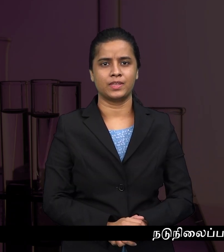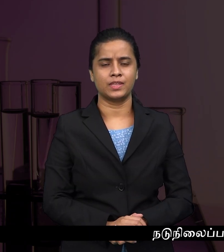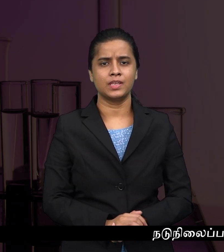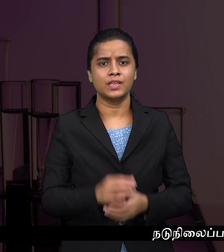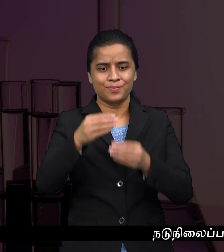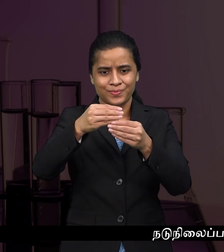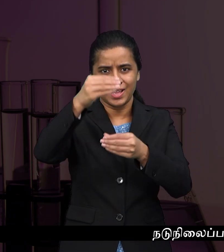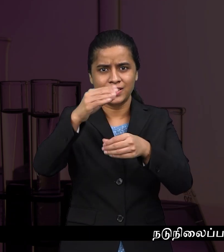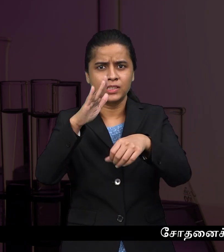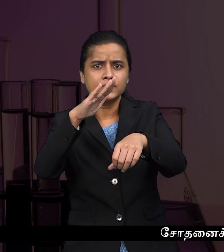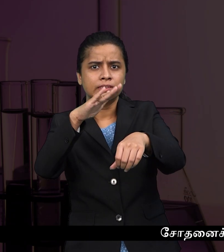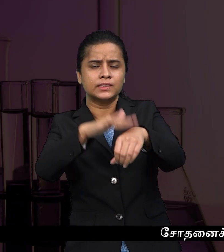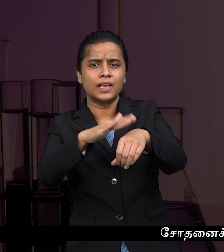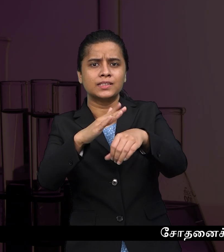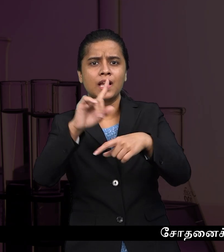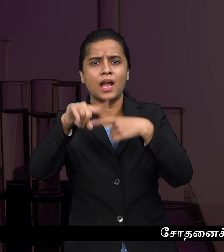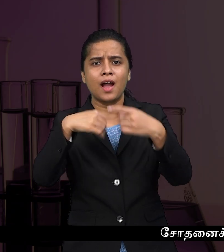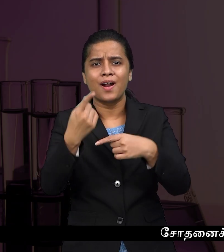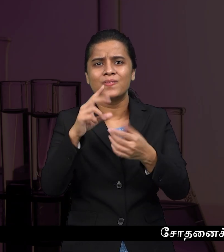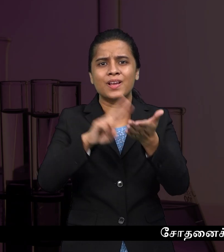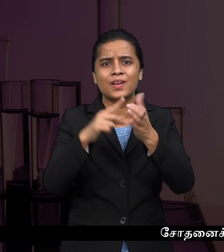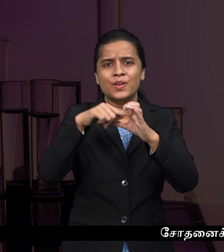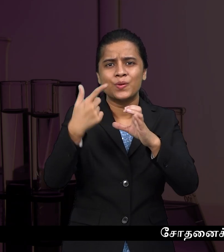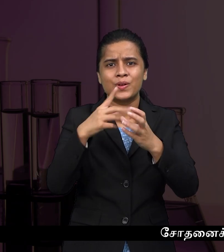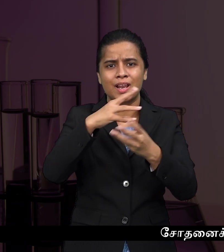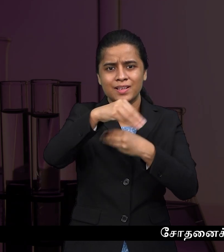நடுநிலைப்படுத்தப்பட்ட உடனே சோதனை குழாயை தொடவும்.